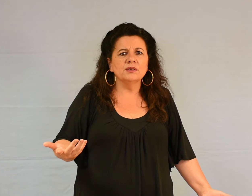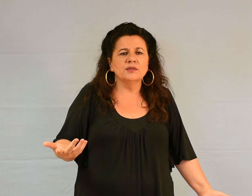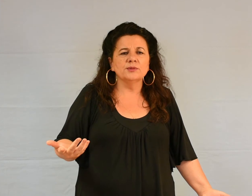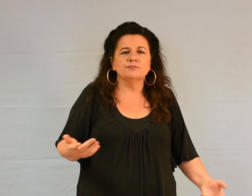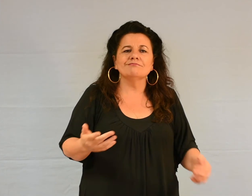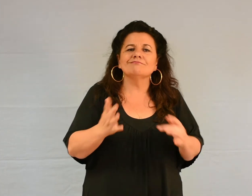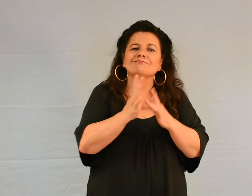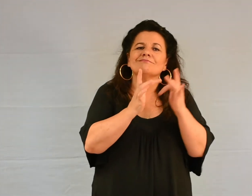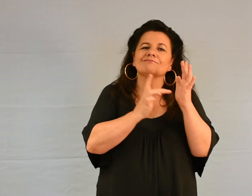Jésus les regarda et dit :